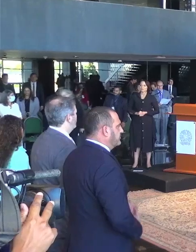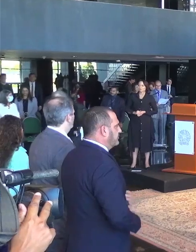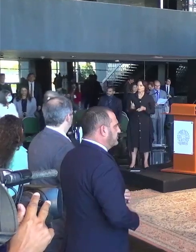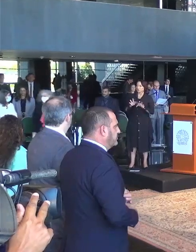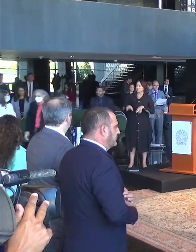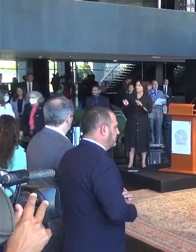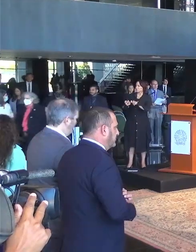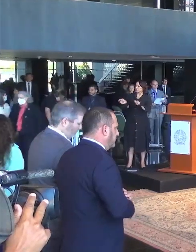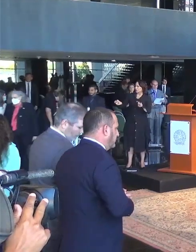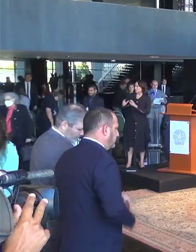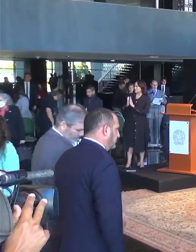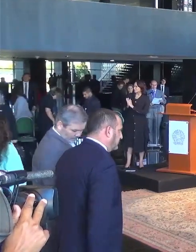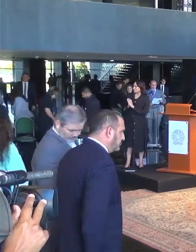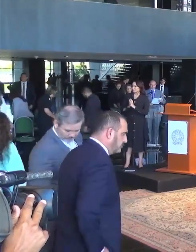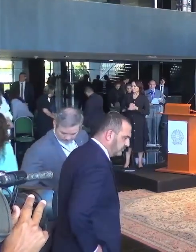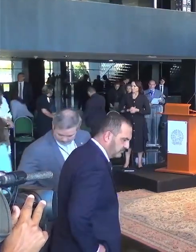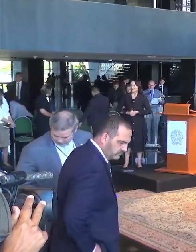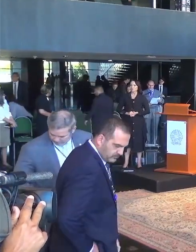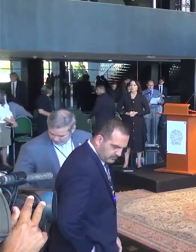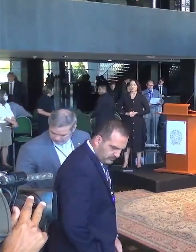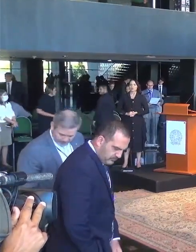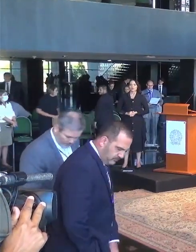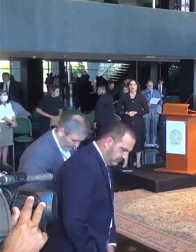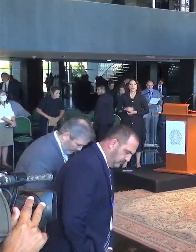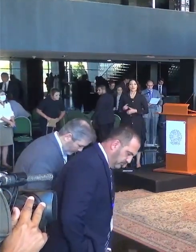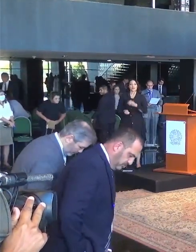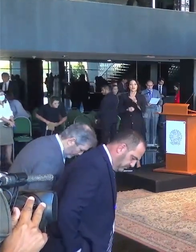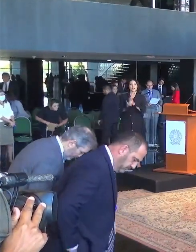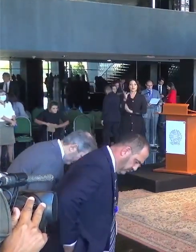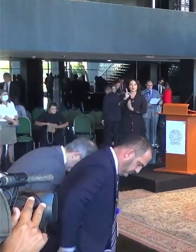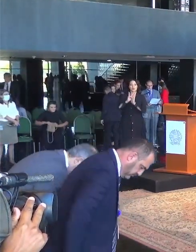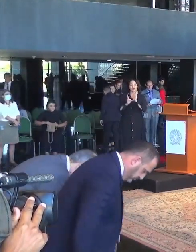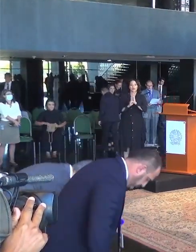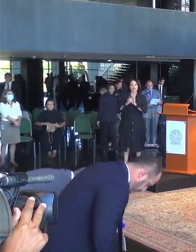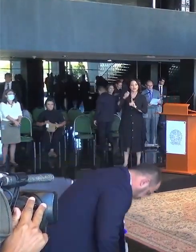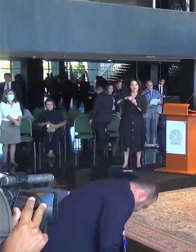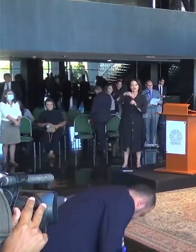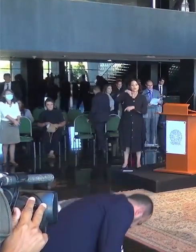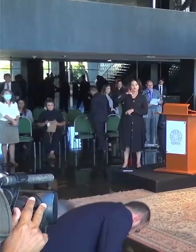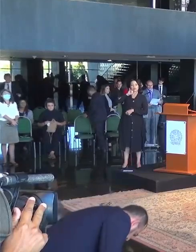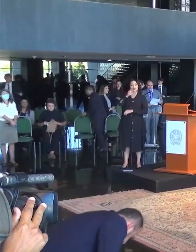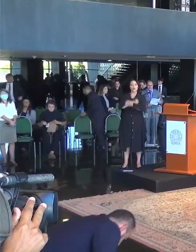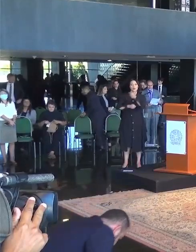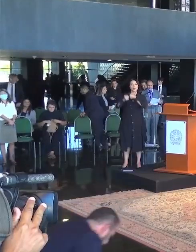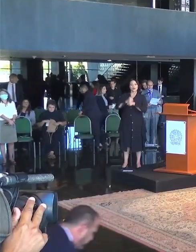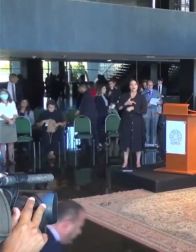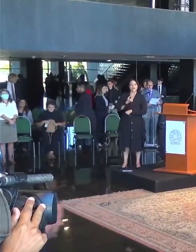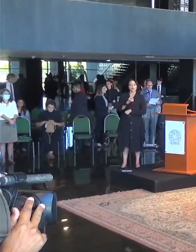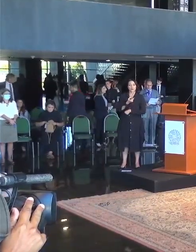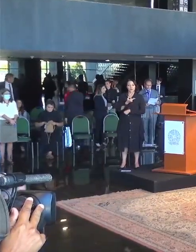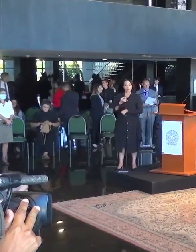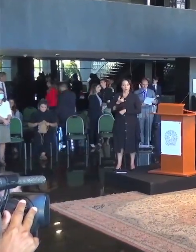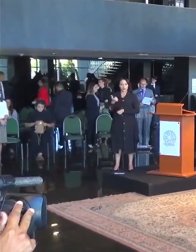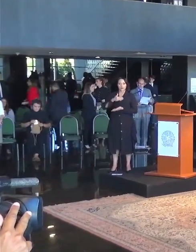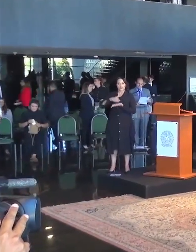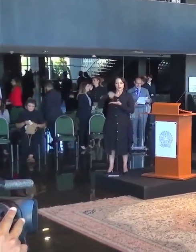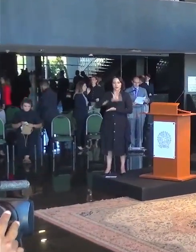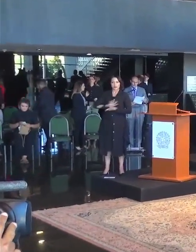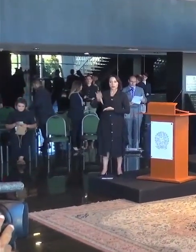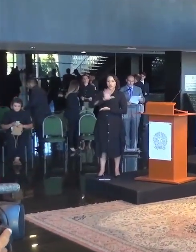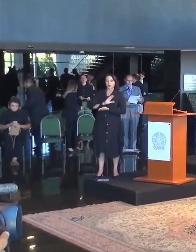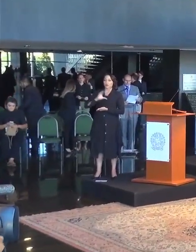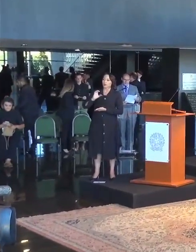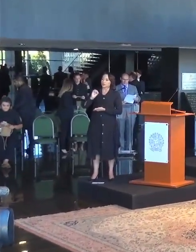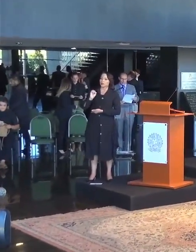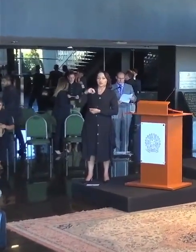Queiram se assentar, por favor. Criada por decreto em maio de 2012, a Secretaria Nacional do Consumidor,